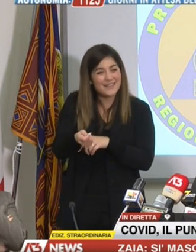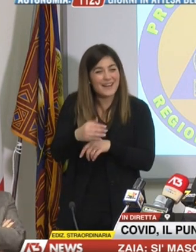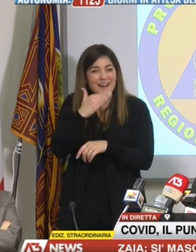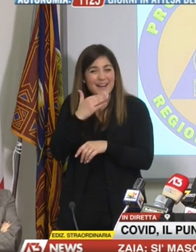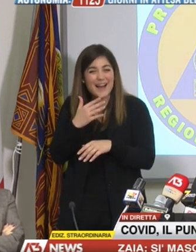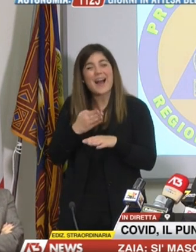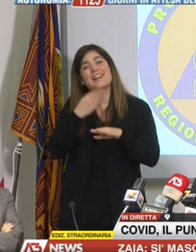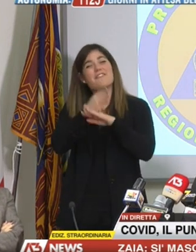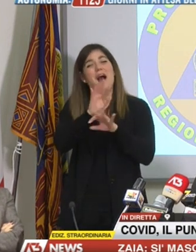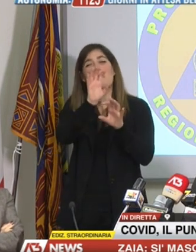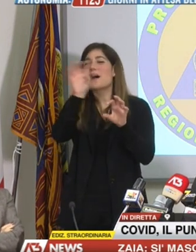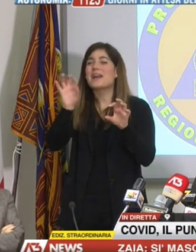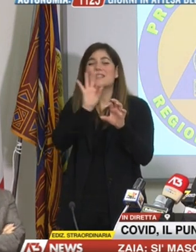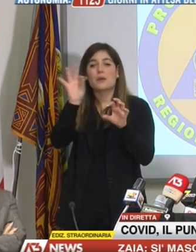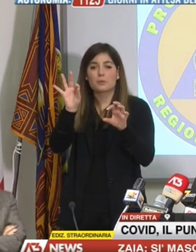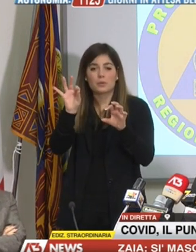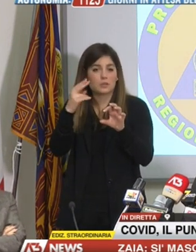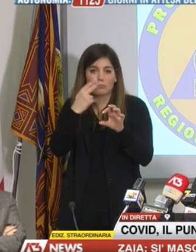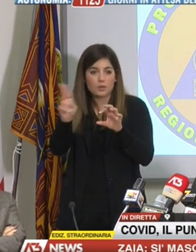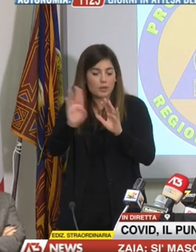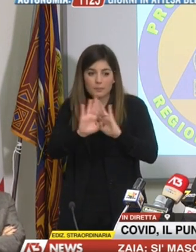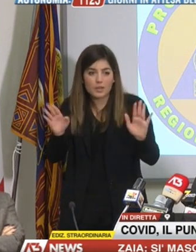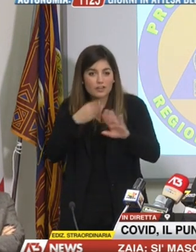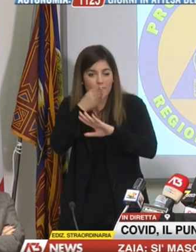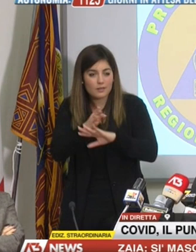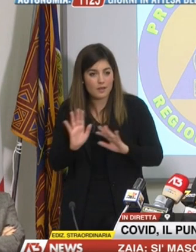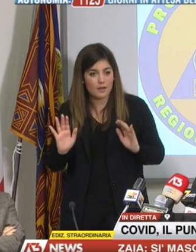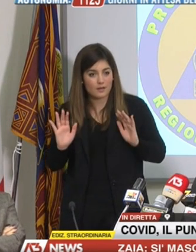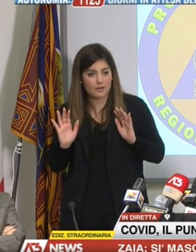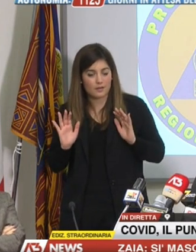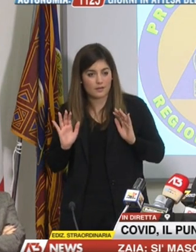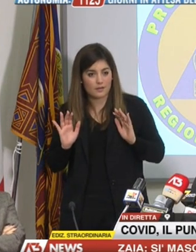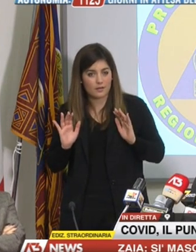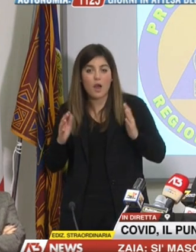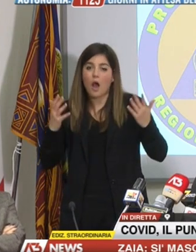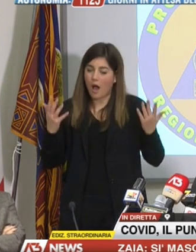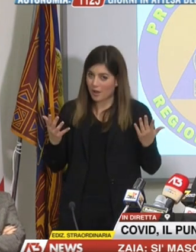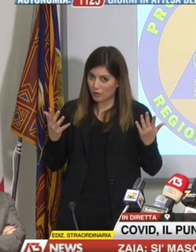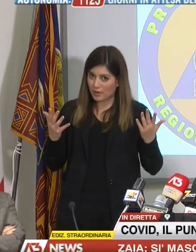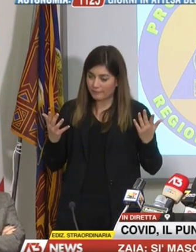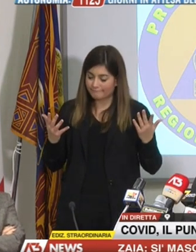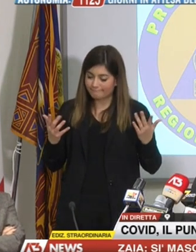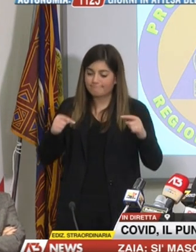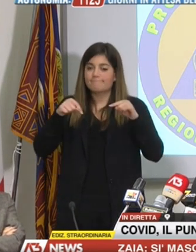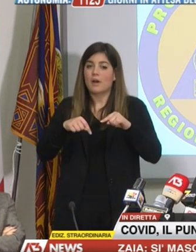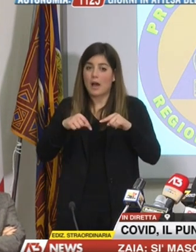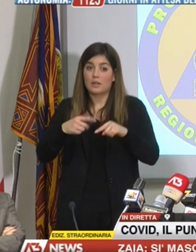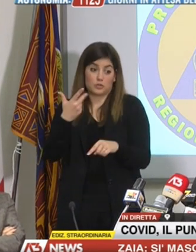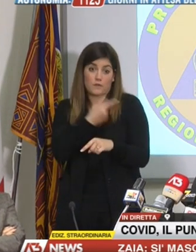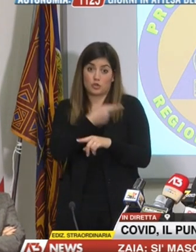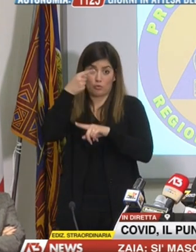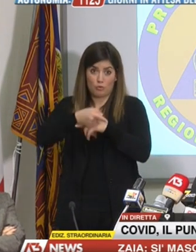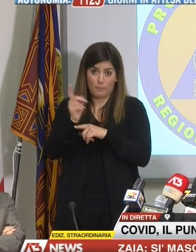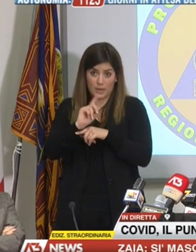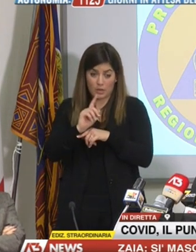Perché oggi ti chiedono il test, domani ti chiederanno il vaccino. Allora, apriti cielo, Zai